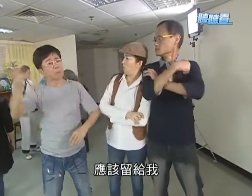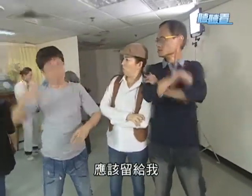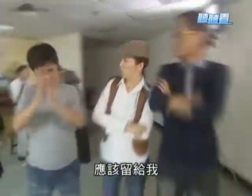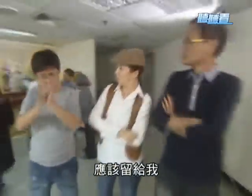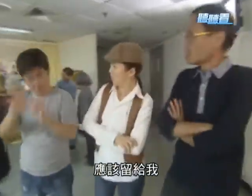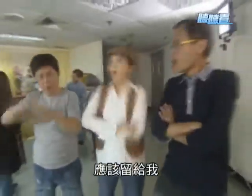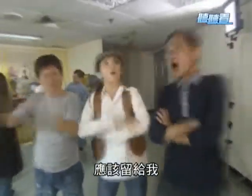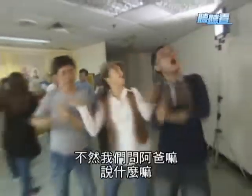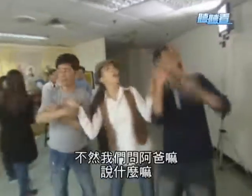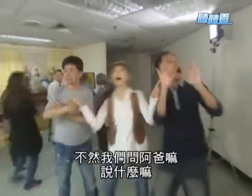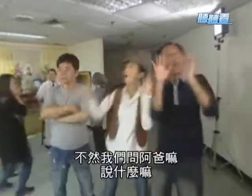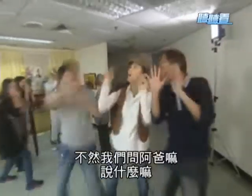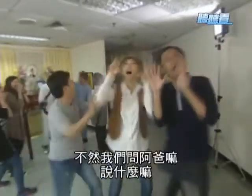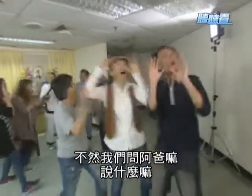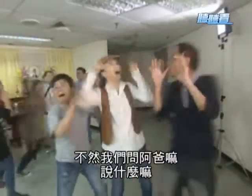我，不然我骂爸爸。